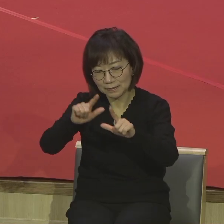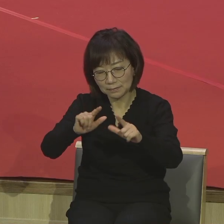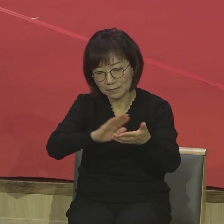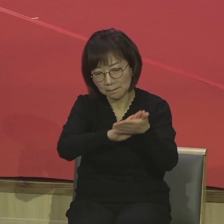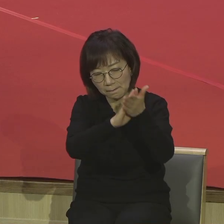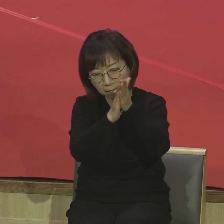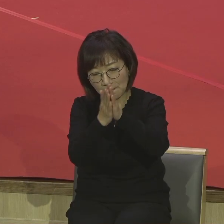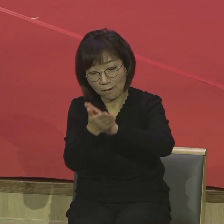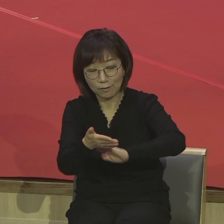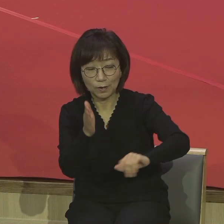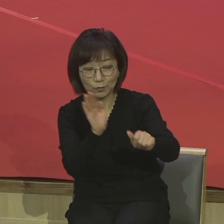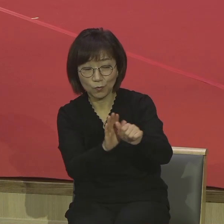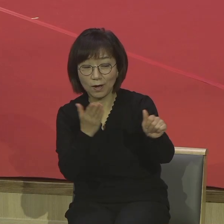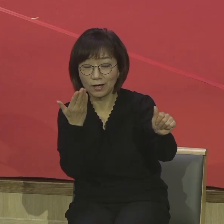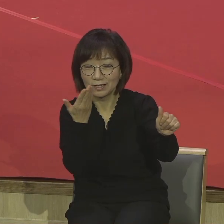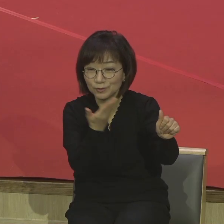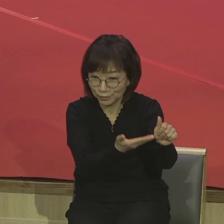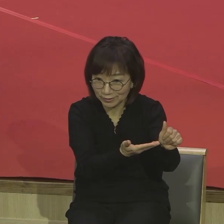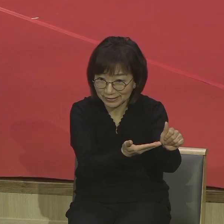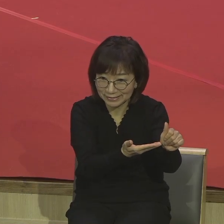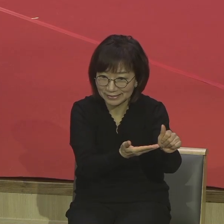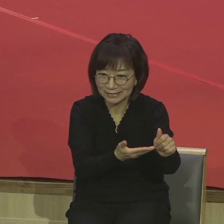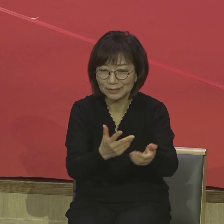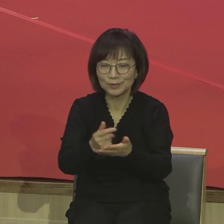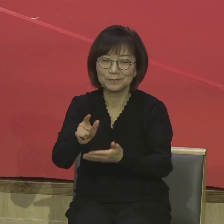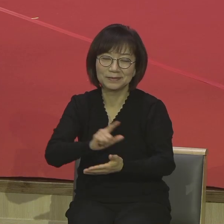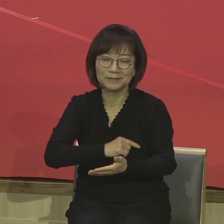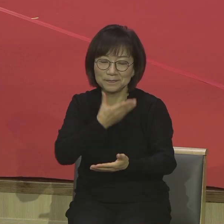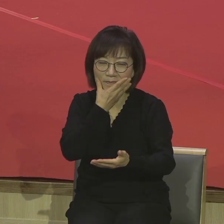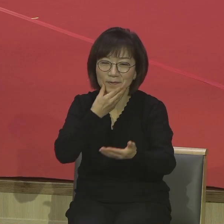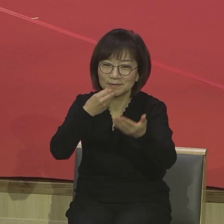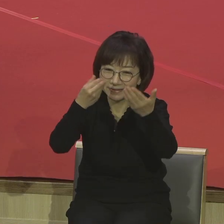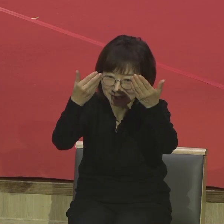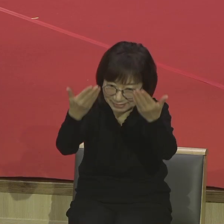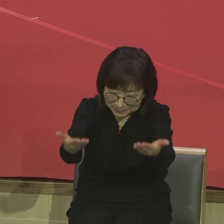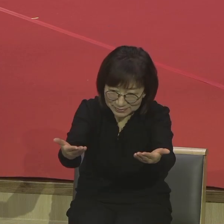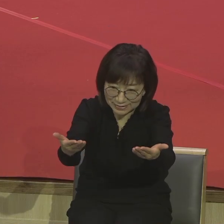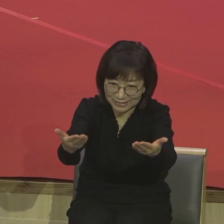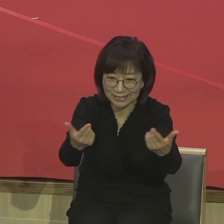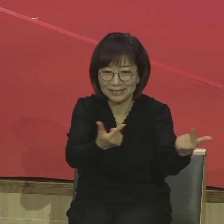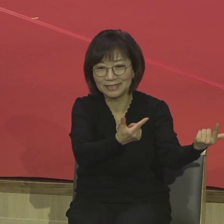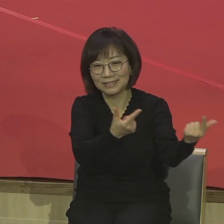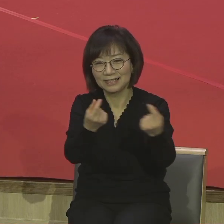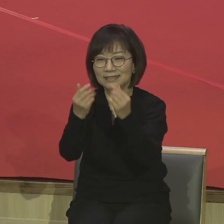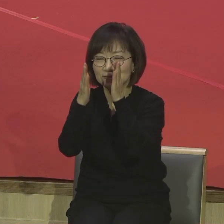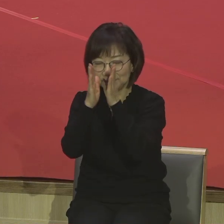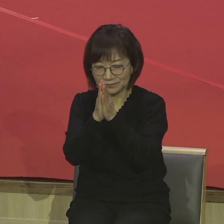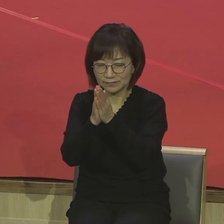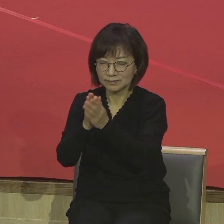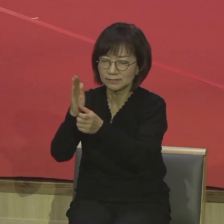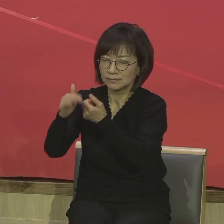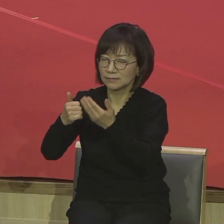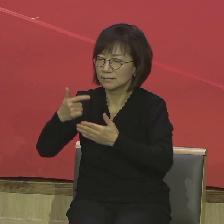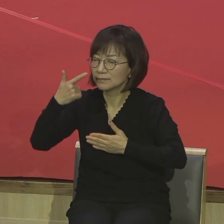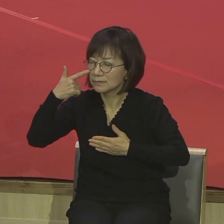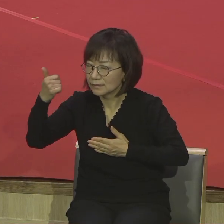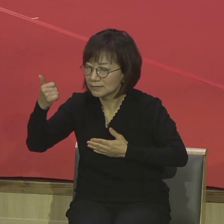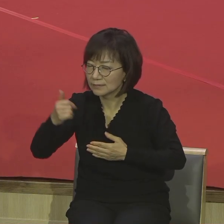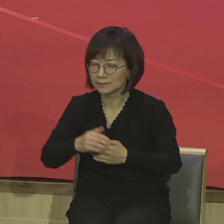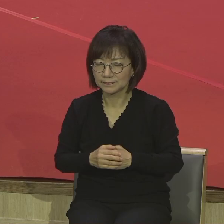되기를 주님의 이름으로 축복합니다. 기도합시다. 아버지 하나님, 우리 영계 모든